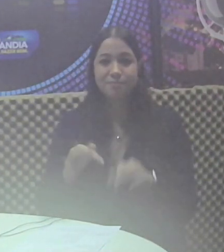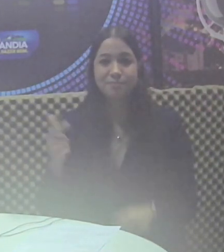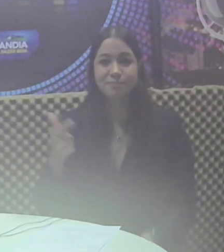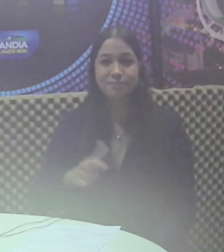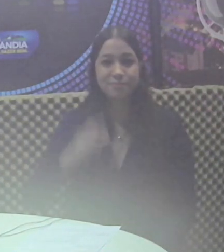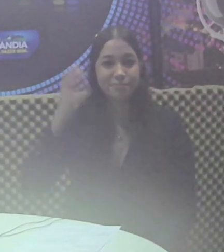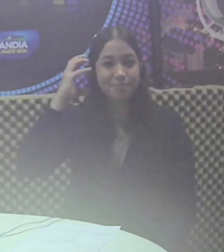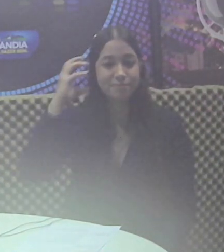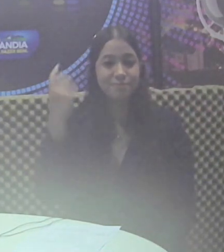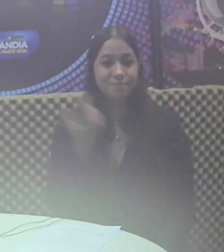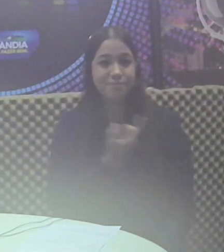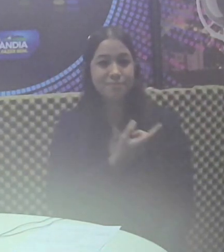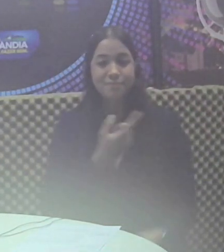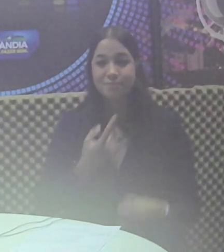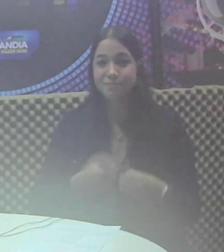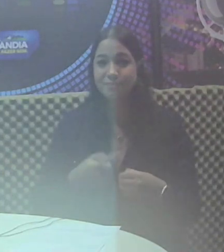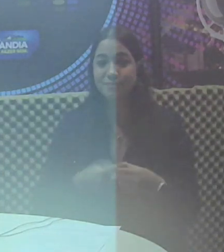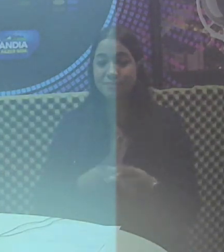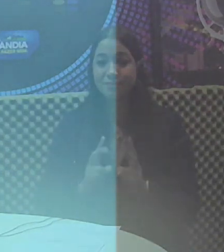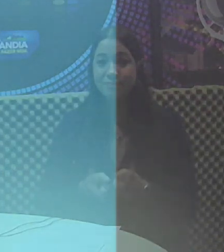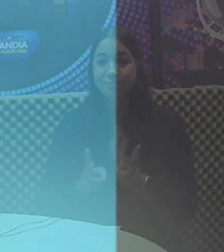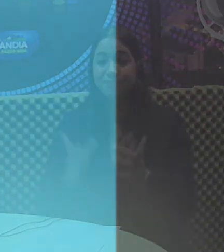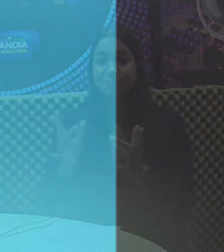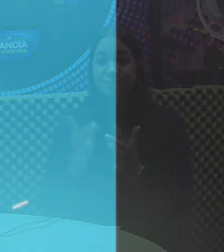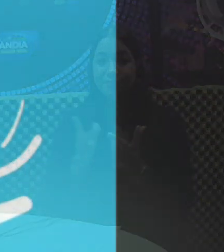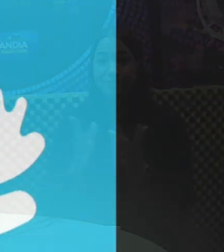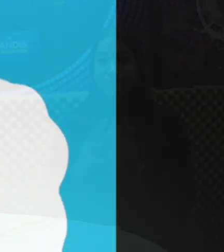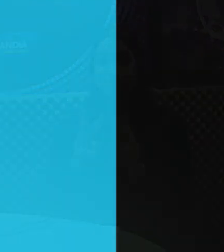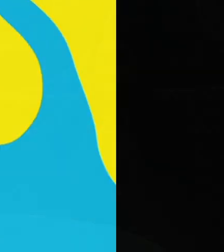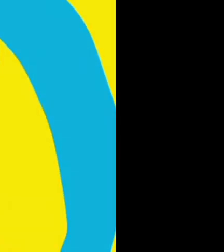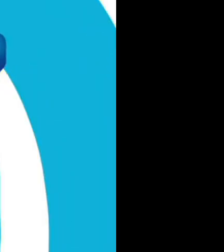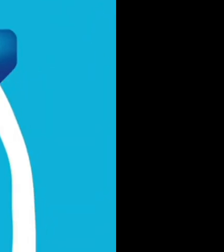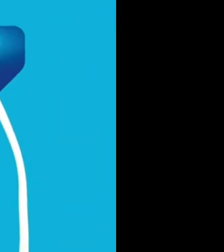aqui mais uma edição do programa da Rádio Nossa Cidade.